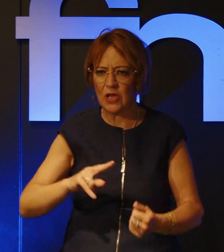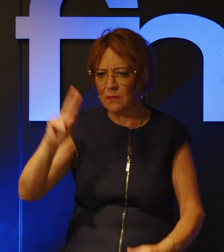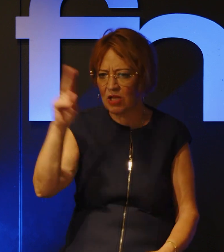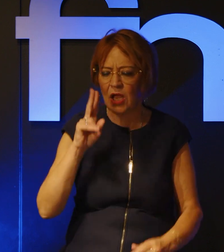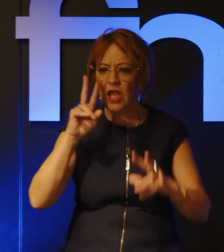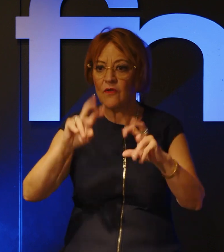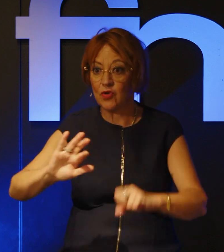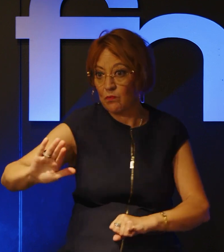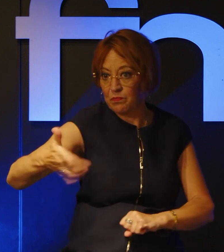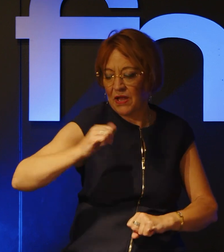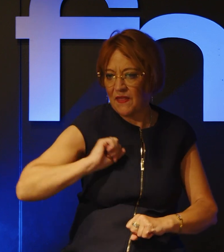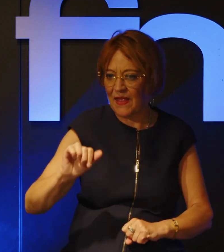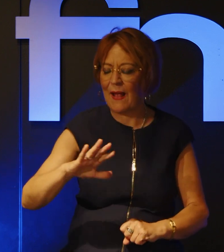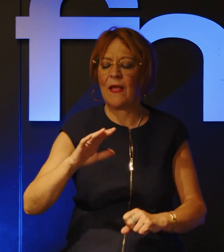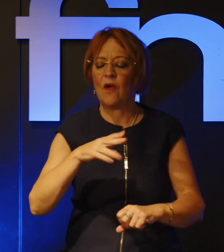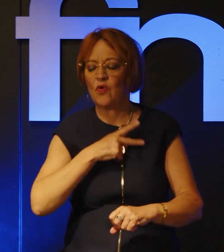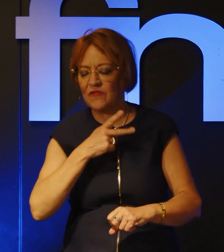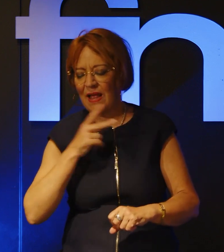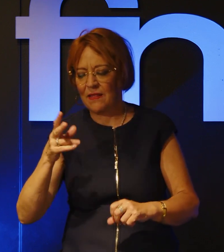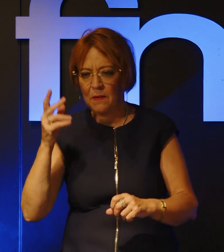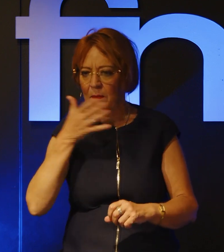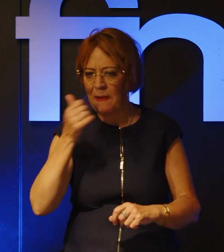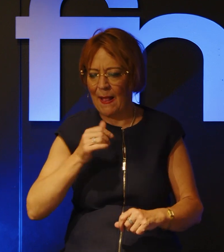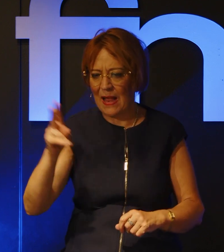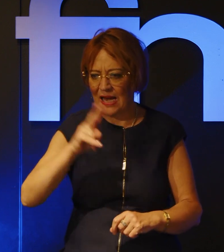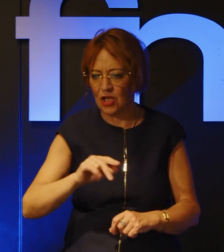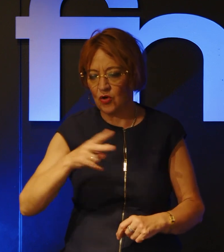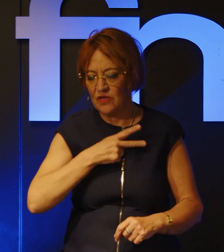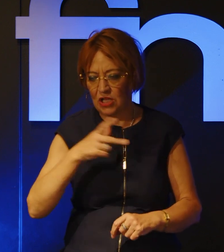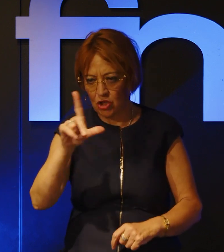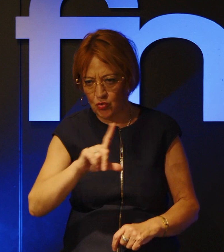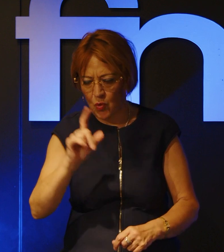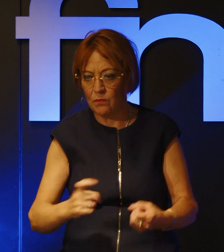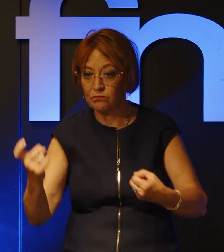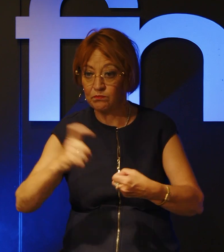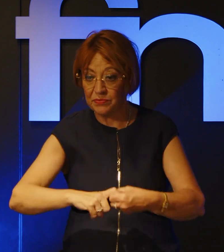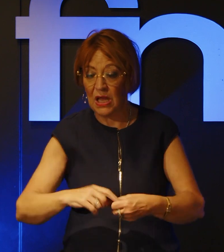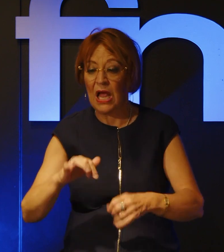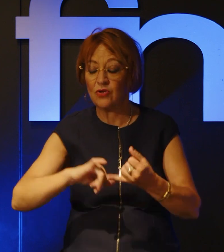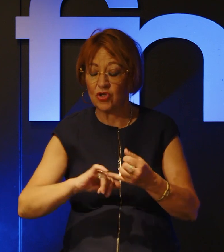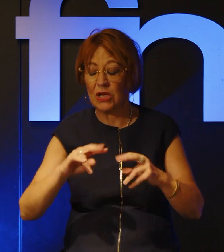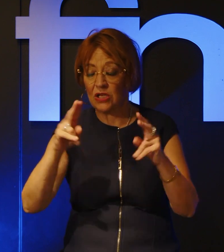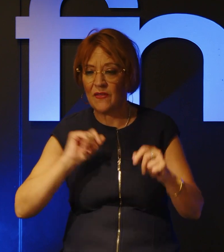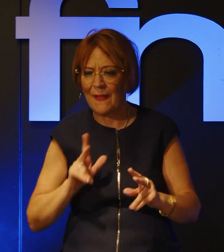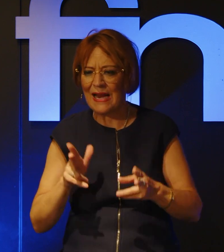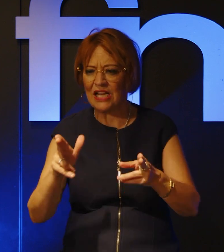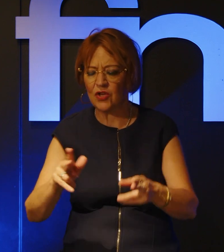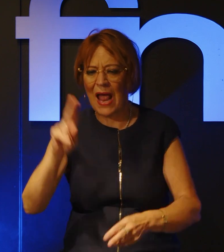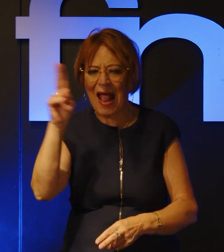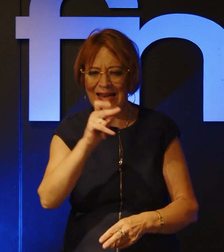investigadora principal do eceba faculdade das Belas Artes da Universidade de Lisboa membro da associação internacional de críticos de arte